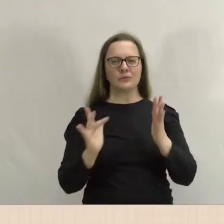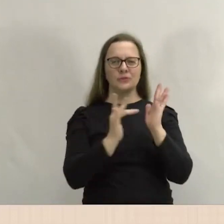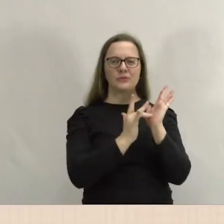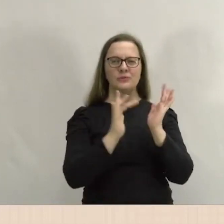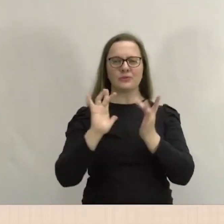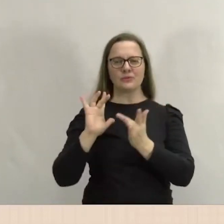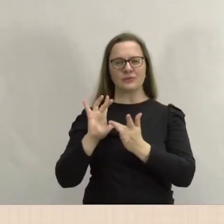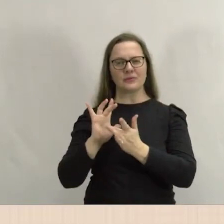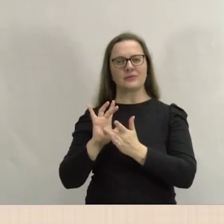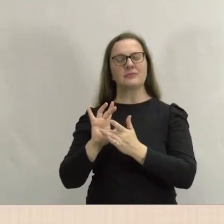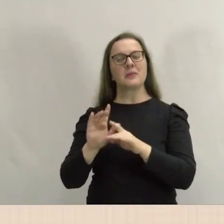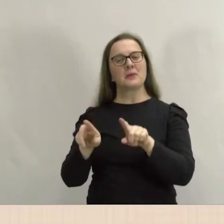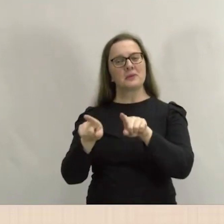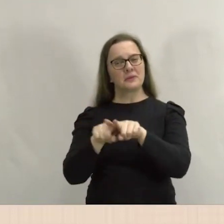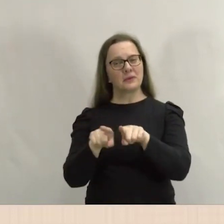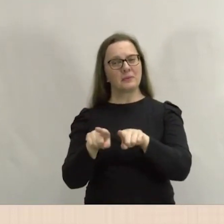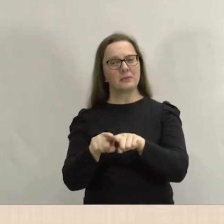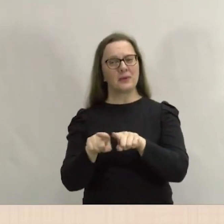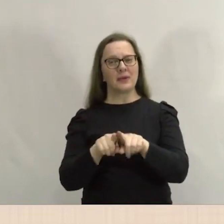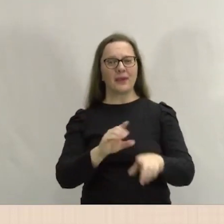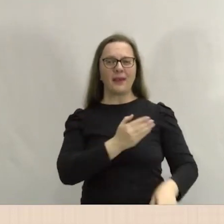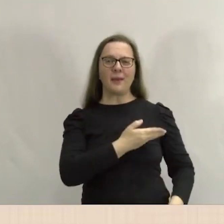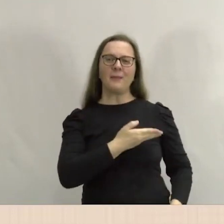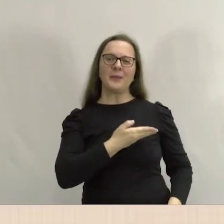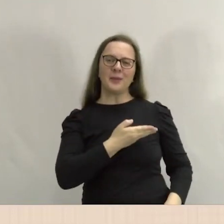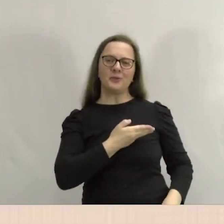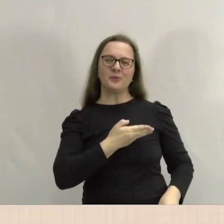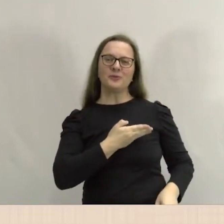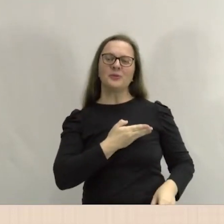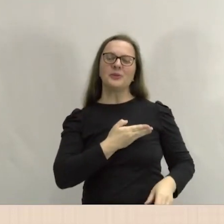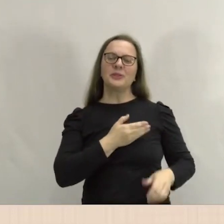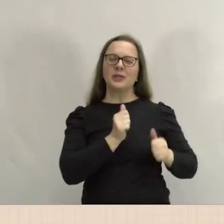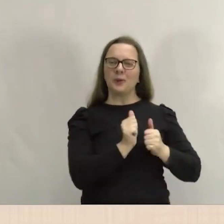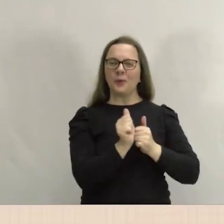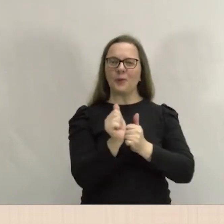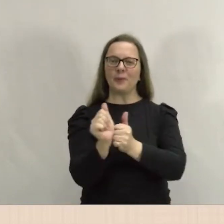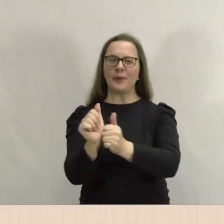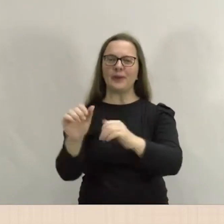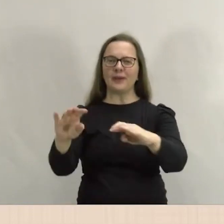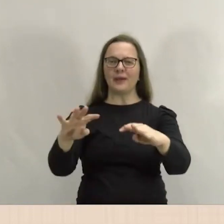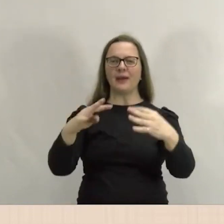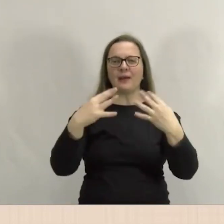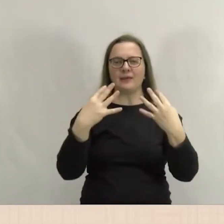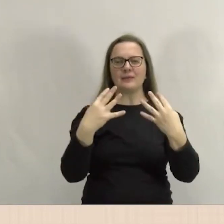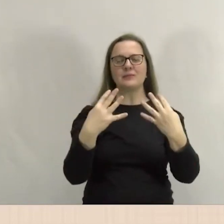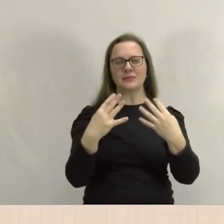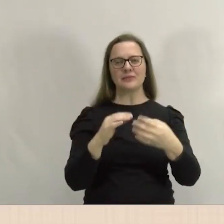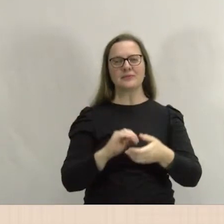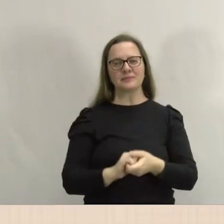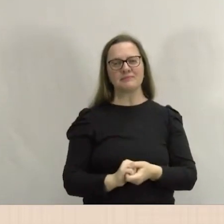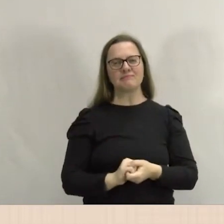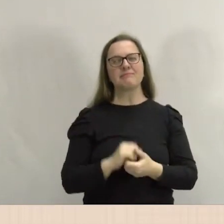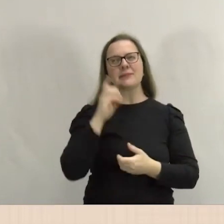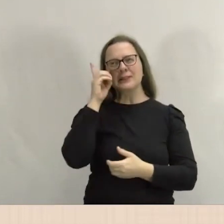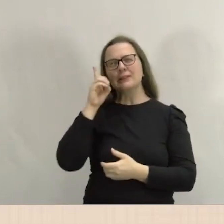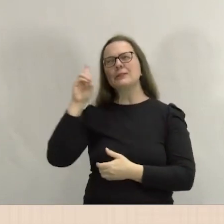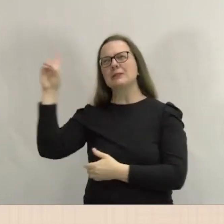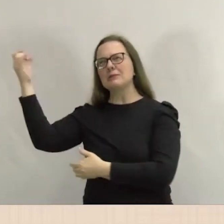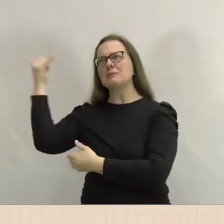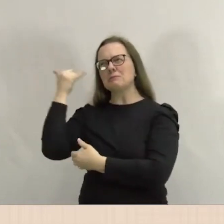acompanham essas transmissões. Que o Senhor possa falar conosco hoje.